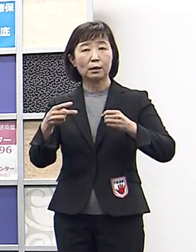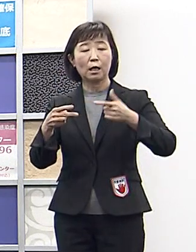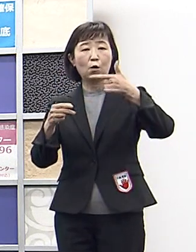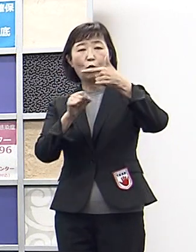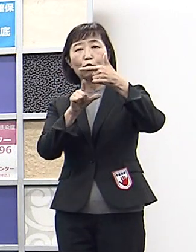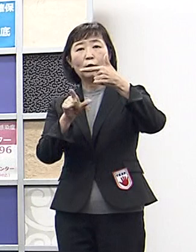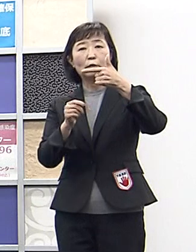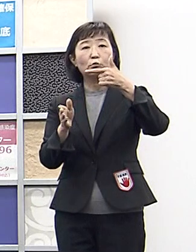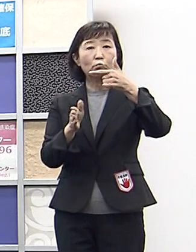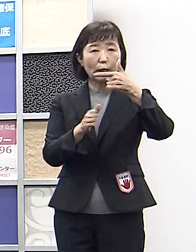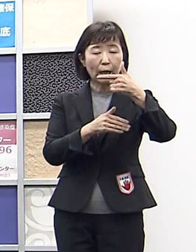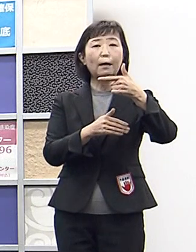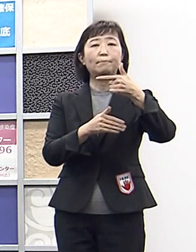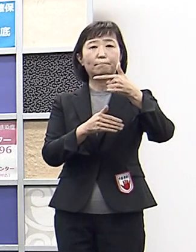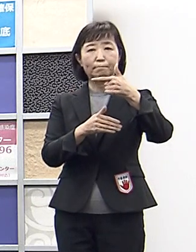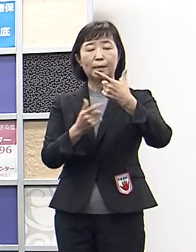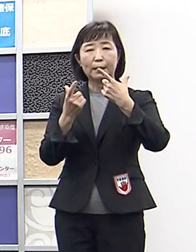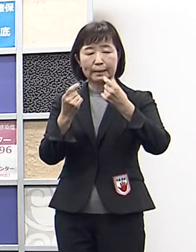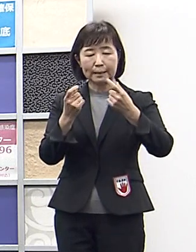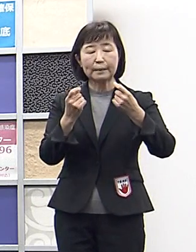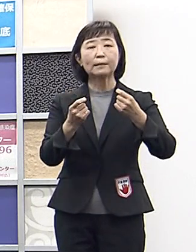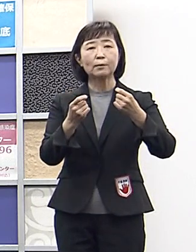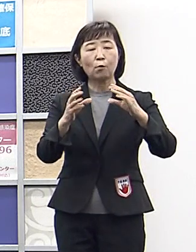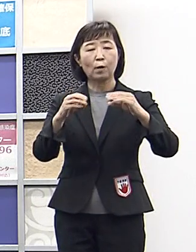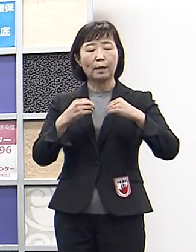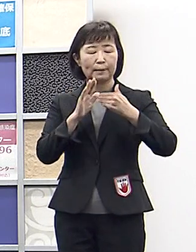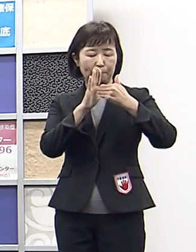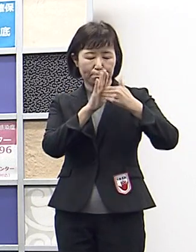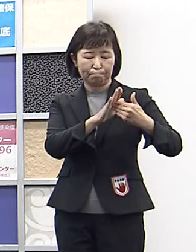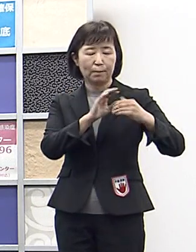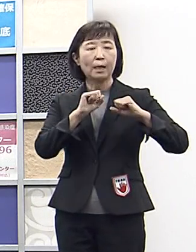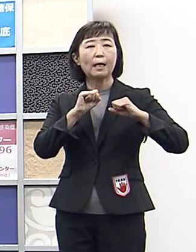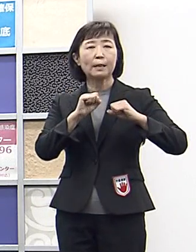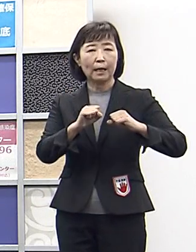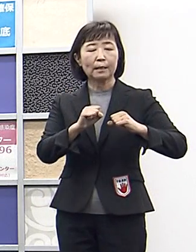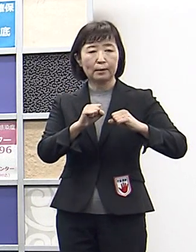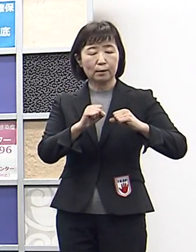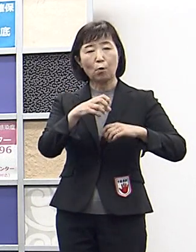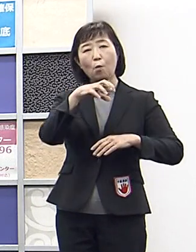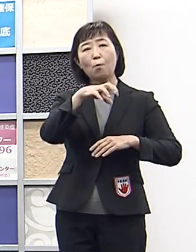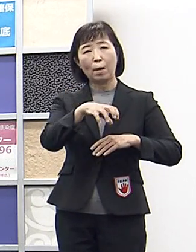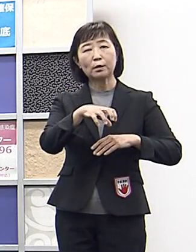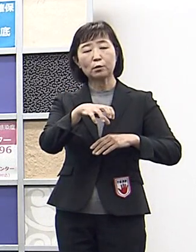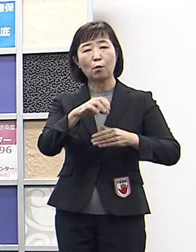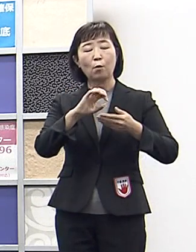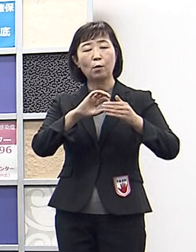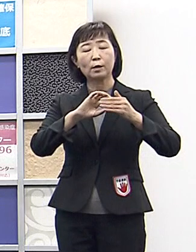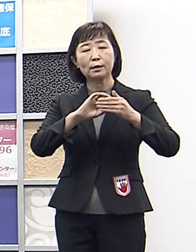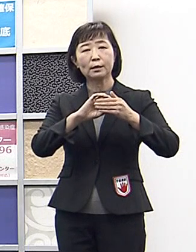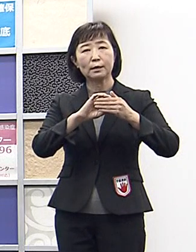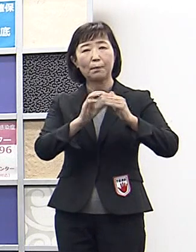に適切な感染防止対策を県が公的に認証をいたしますグリーン